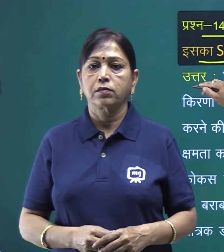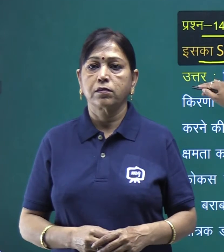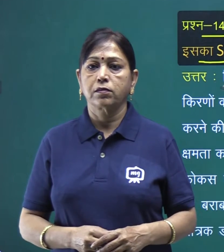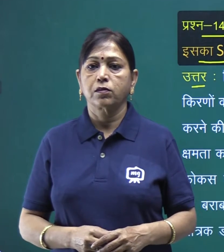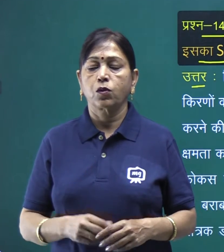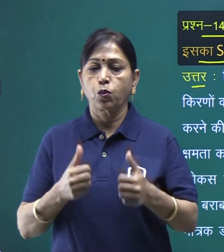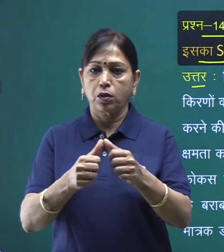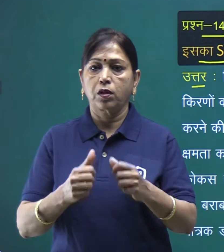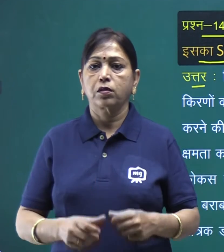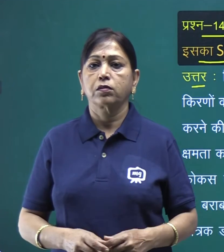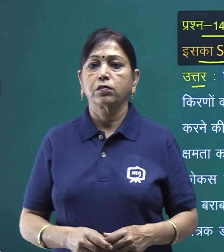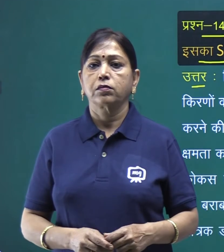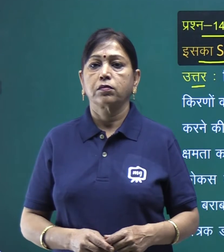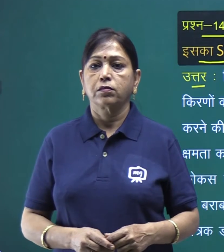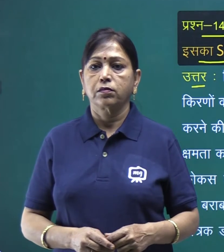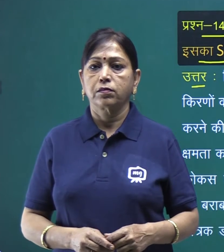उत्तर।